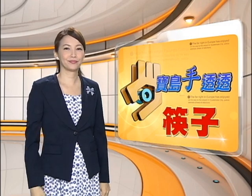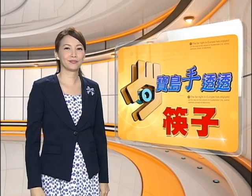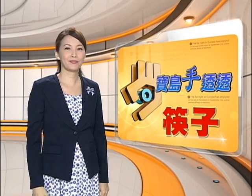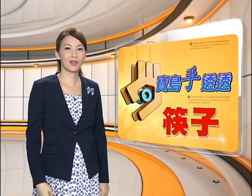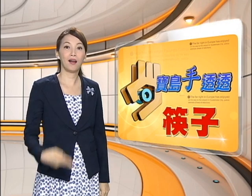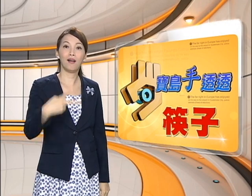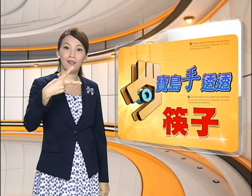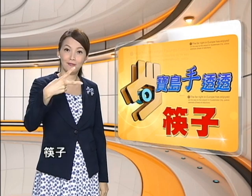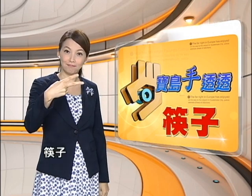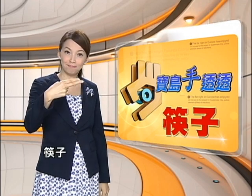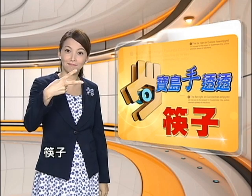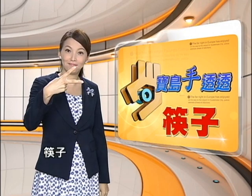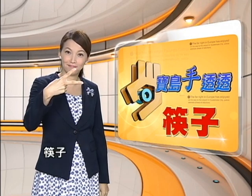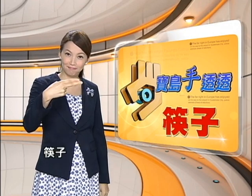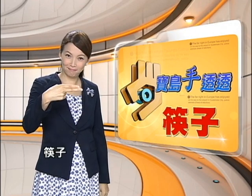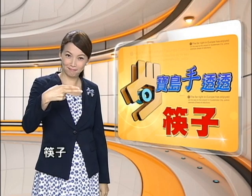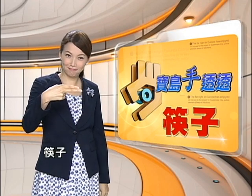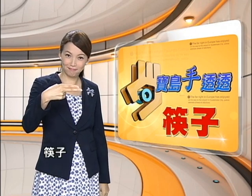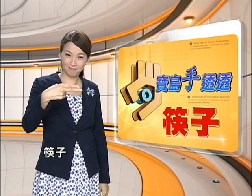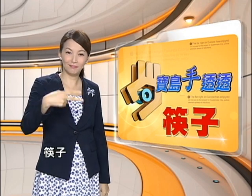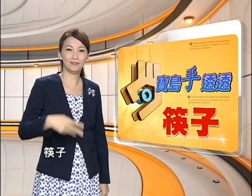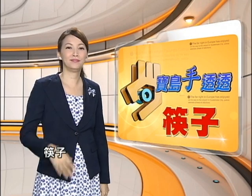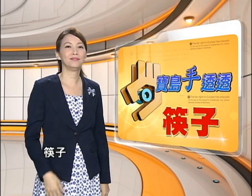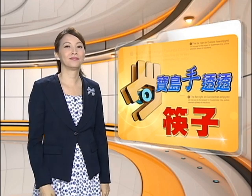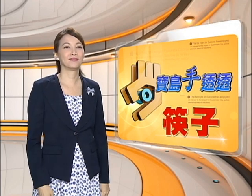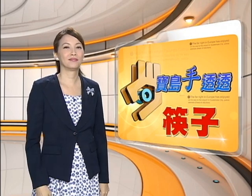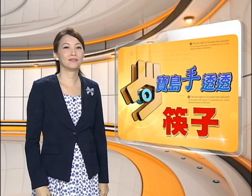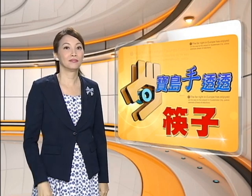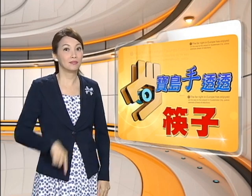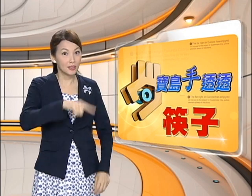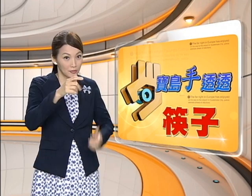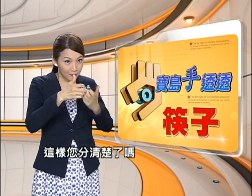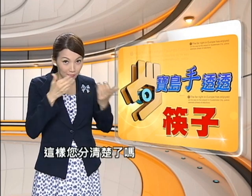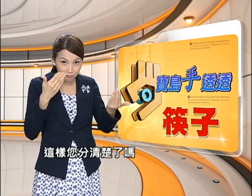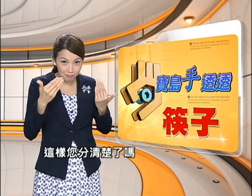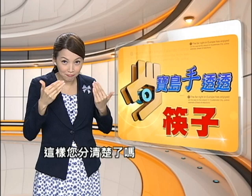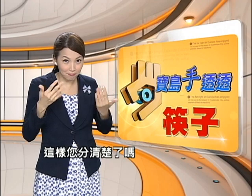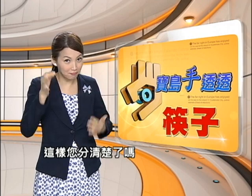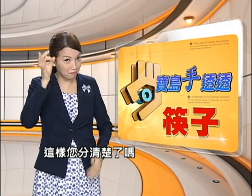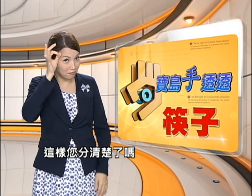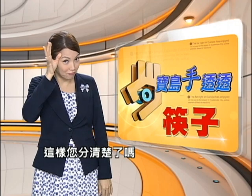筷子，这样您分清楚了吗？